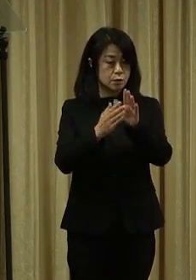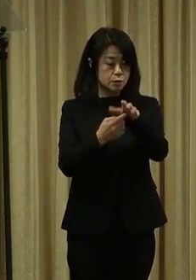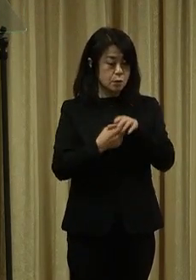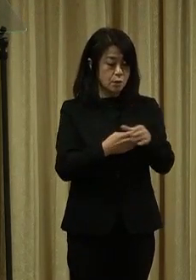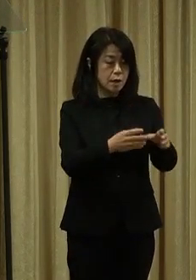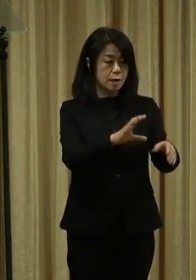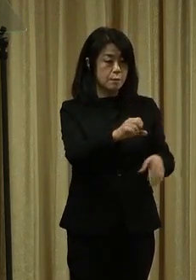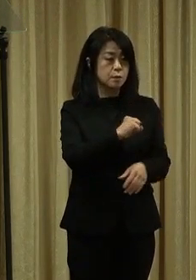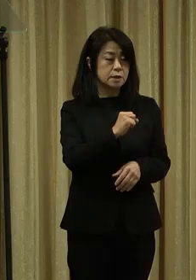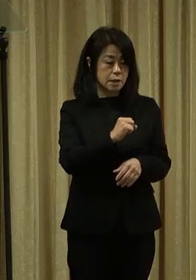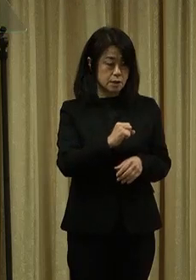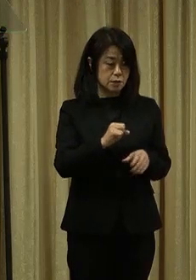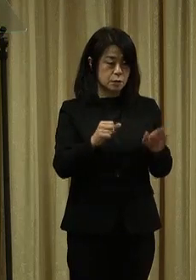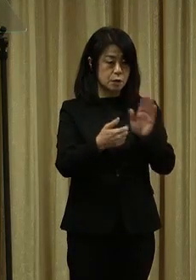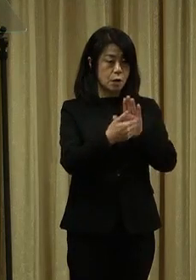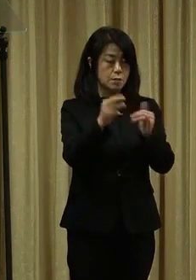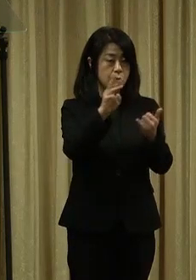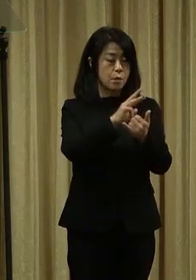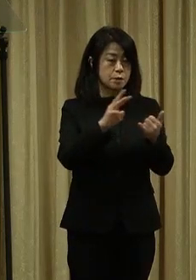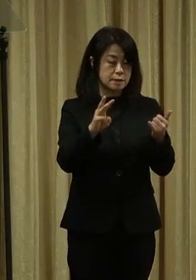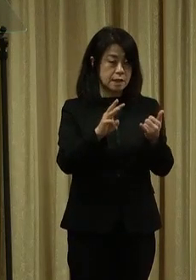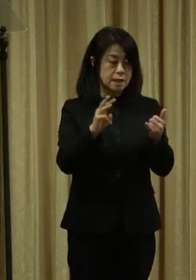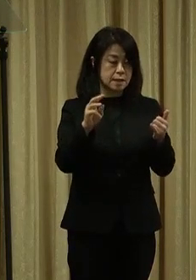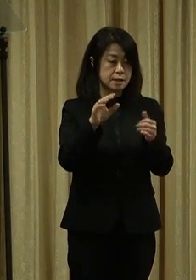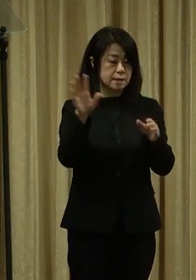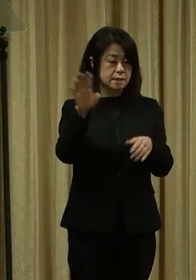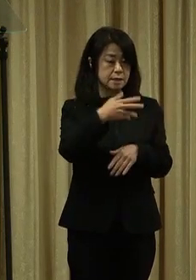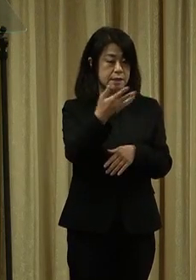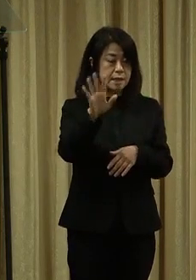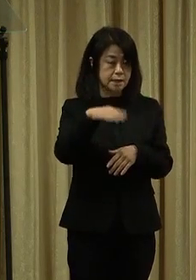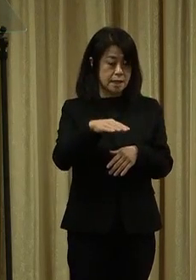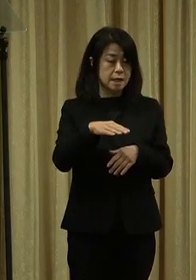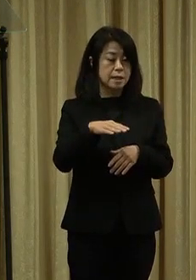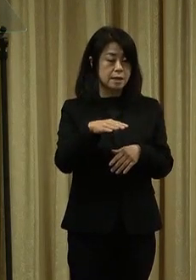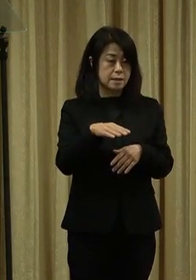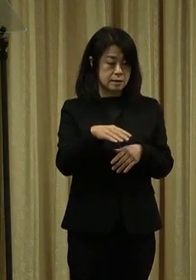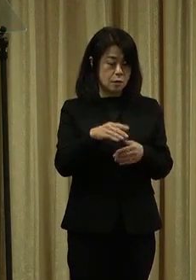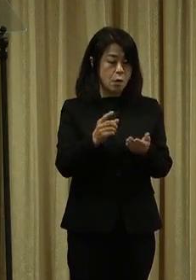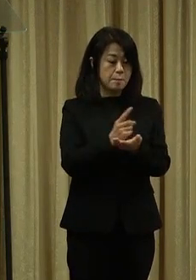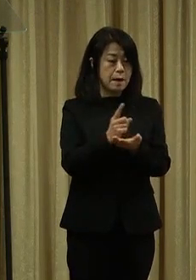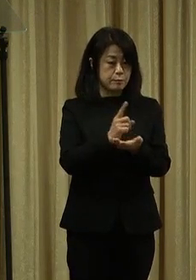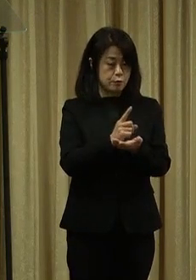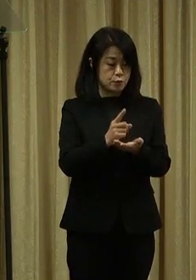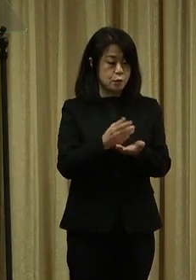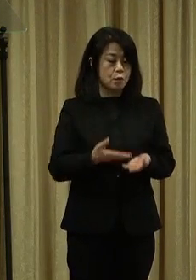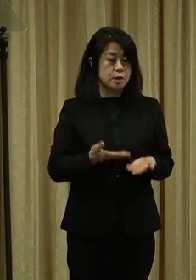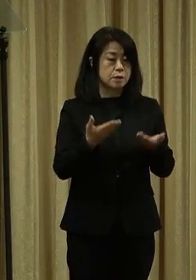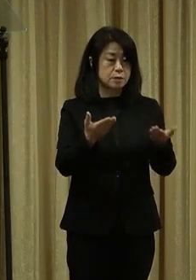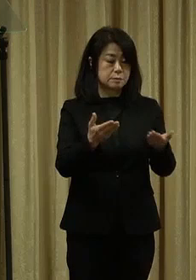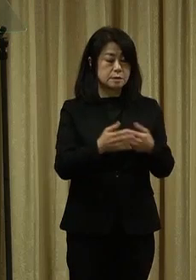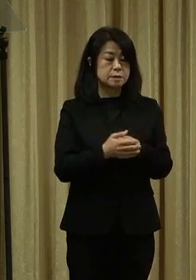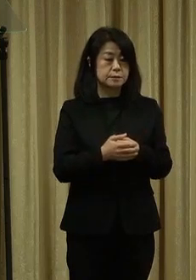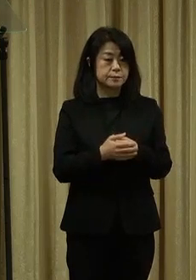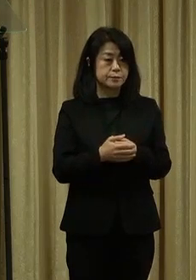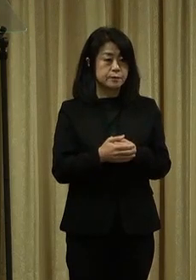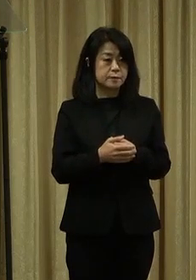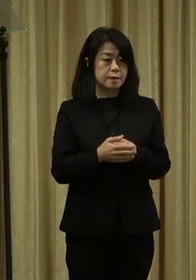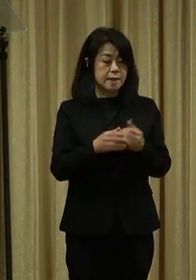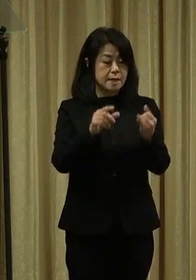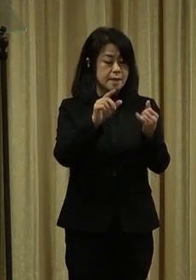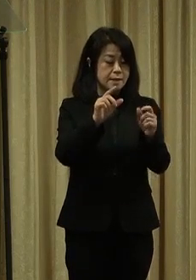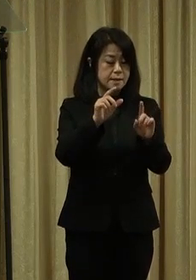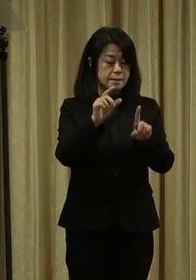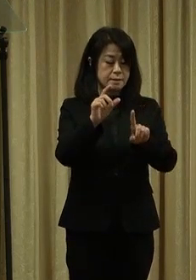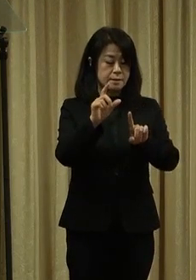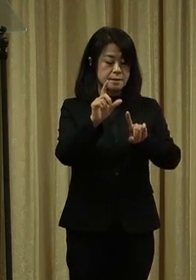防災データを一元的に可視化するデジタル防災マップを提供します。さらに生成 AI を活用